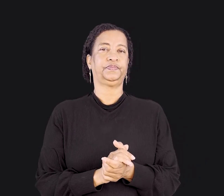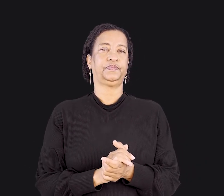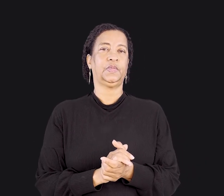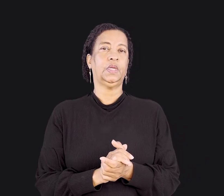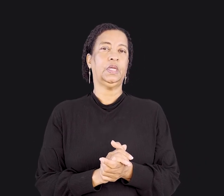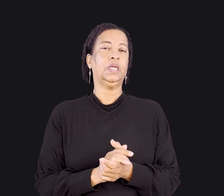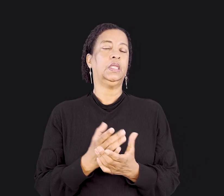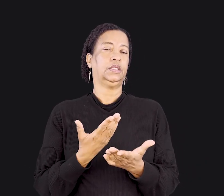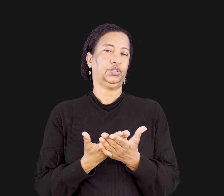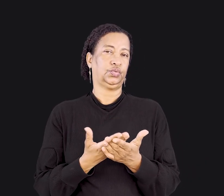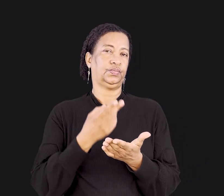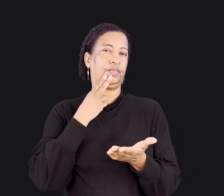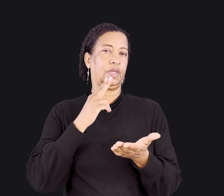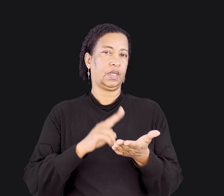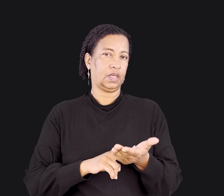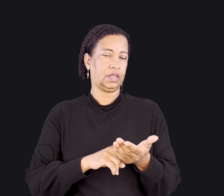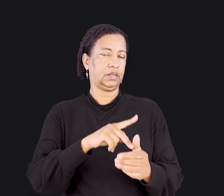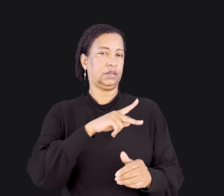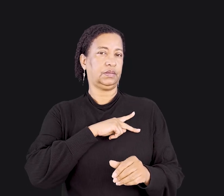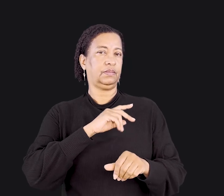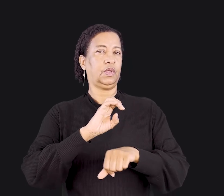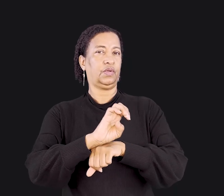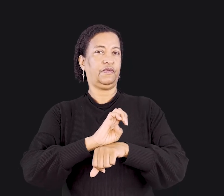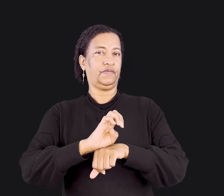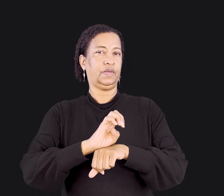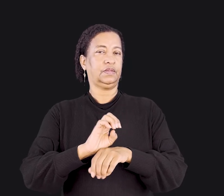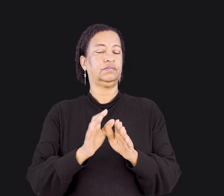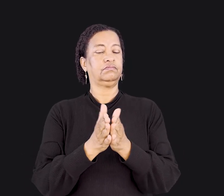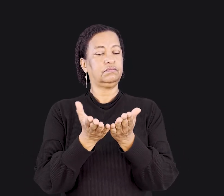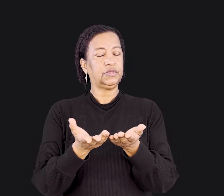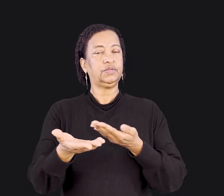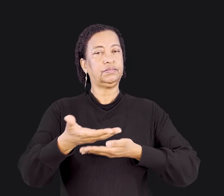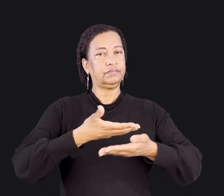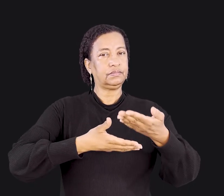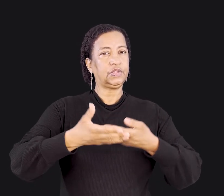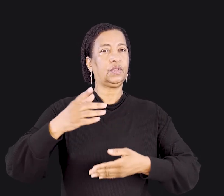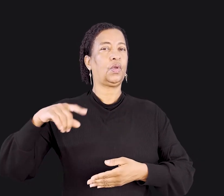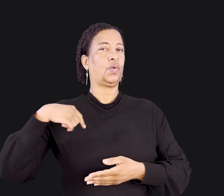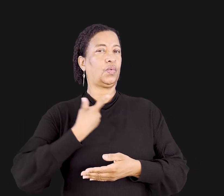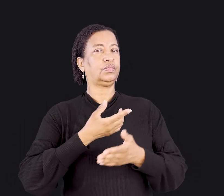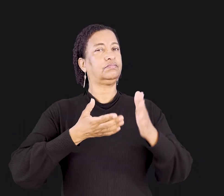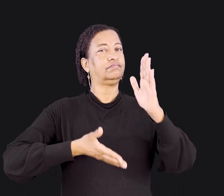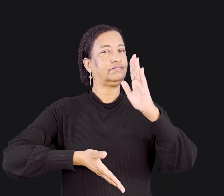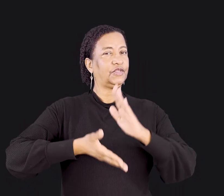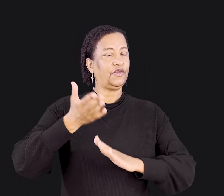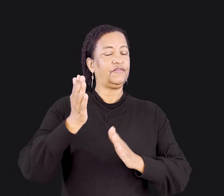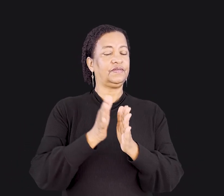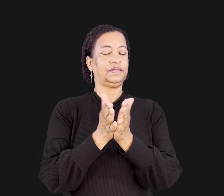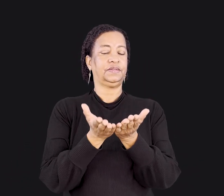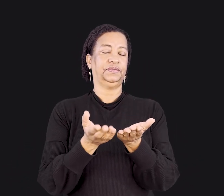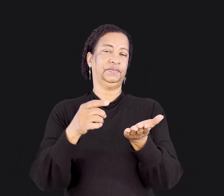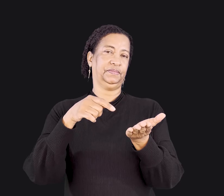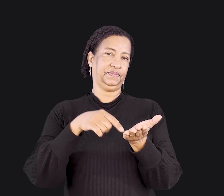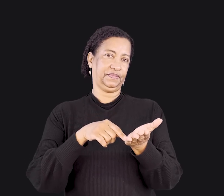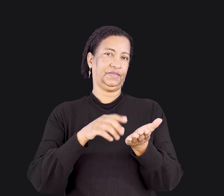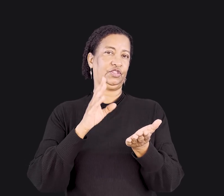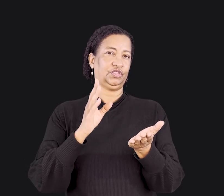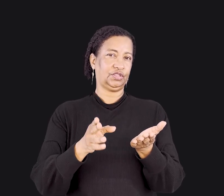estudando a carta de Paulo aos Efésios. Abra sua Bíblia e participe conosco desta viagem pela Palavra de Deus. Já dedicamos